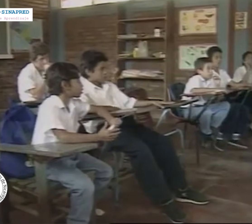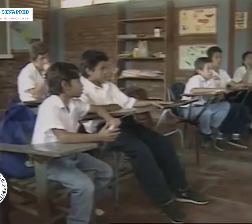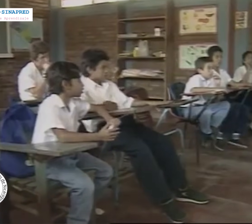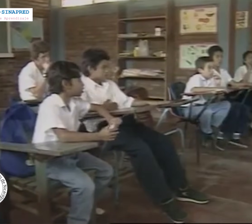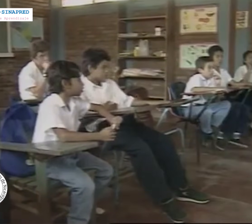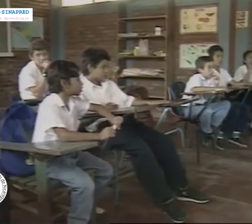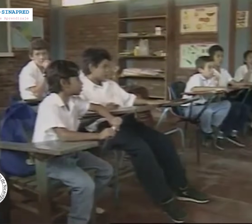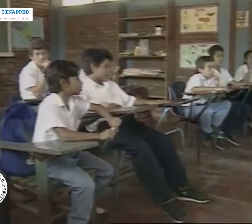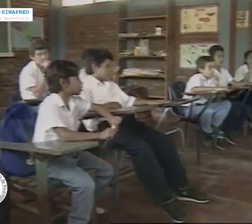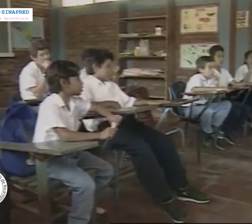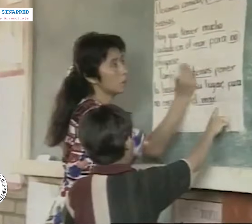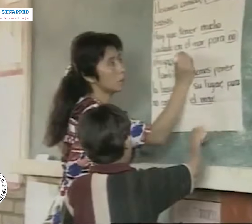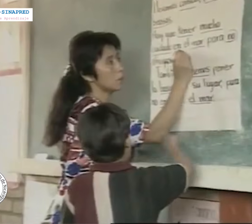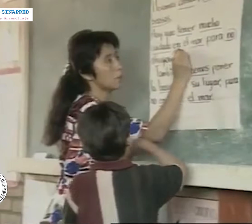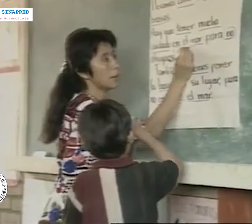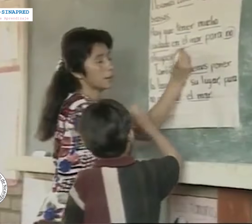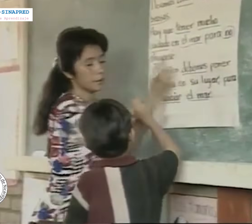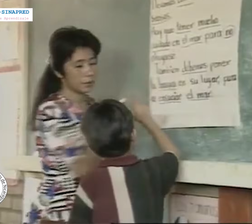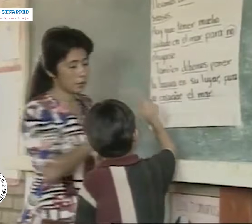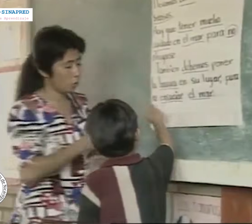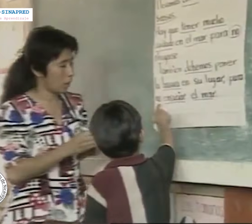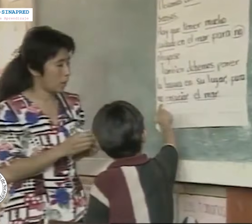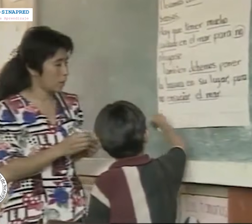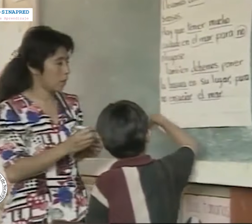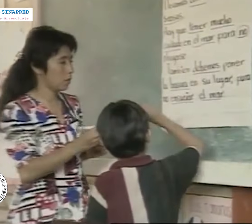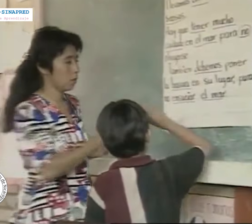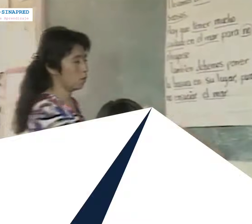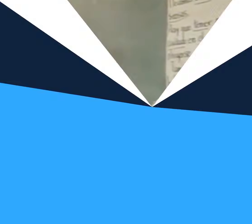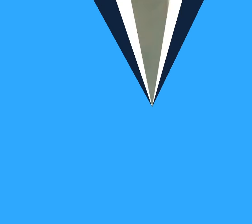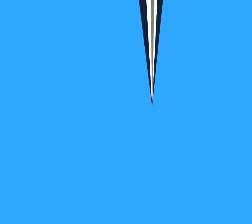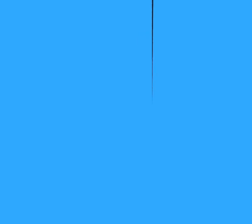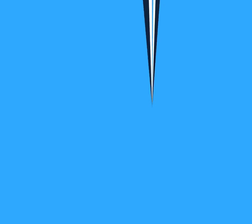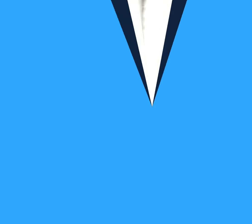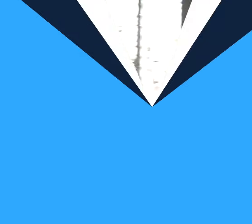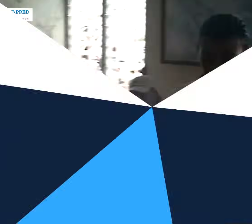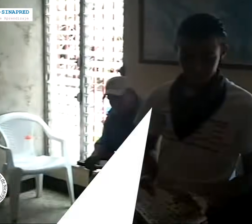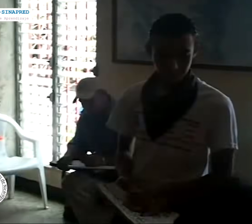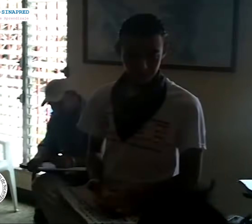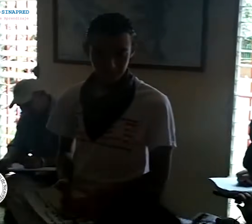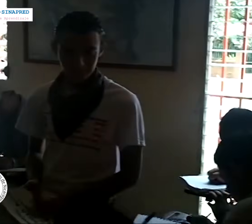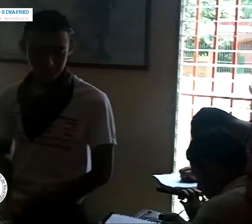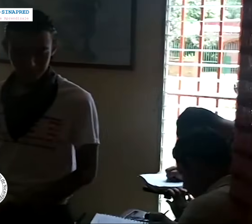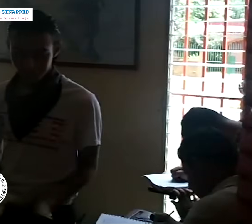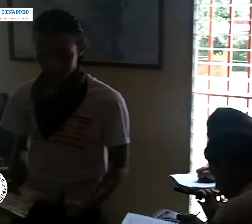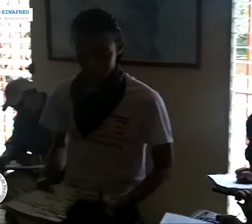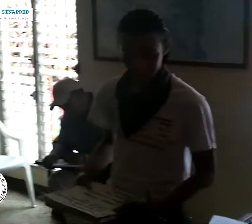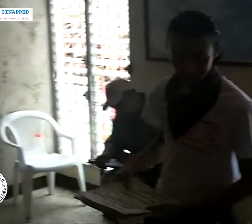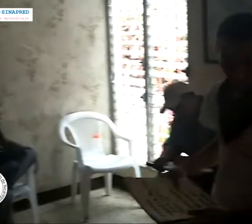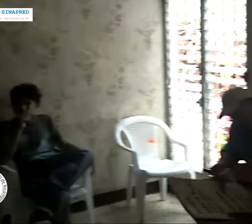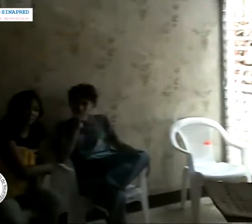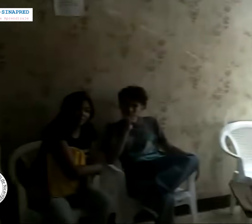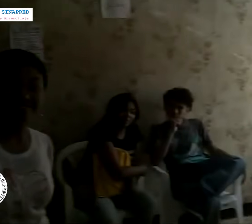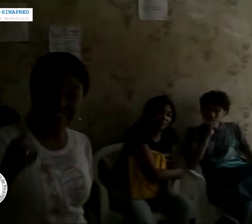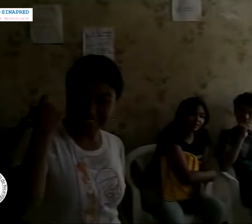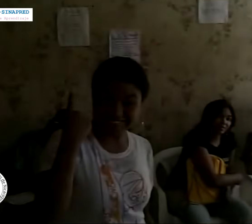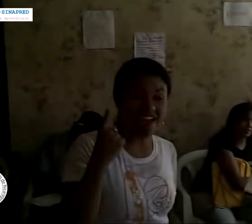los docentes estaban desconectados lingüísticamente. Inicialmente, los estudiantes solo podían usar